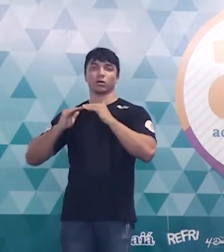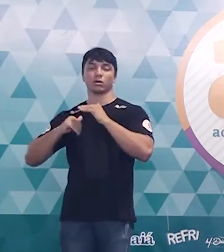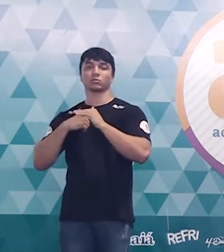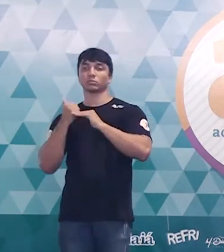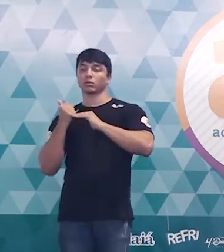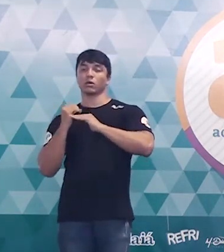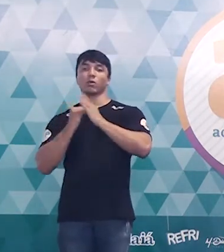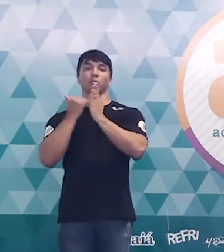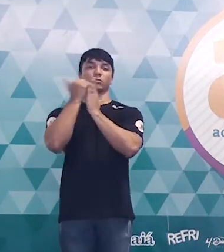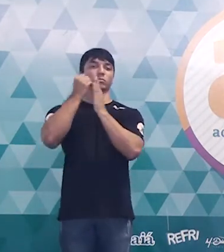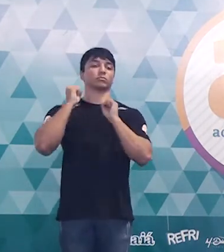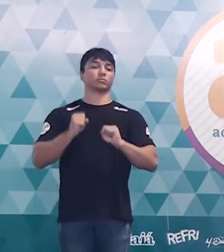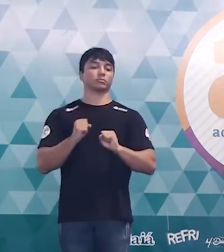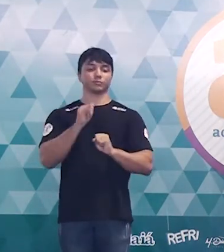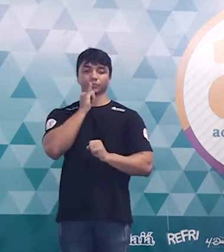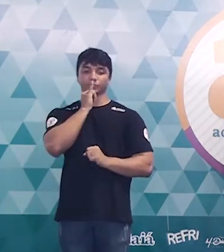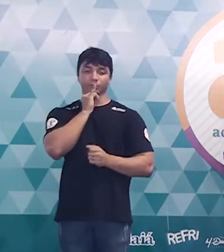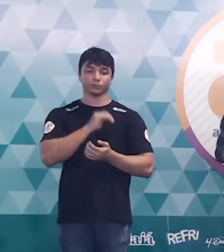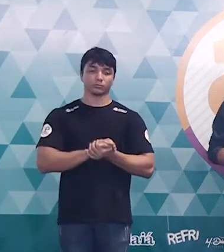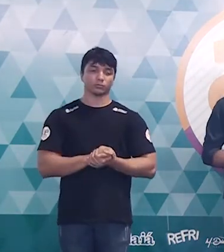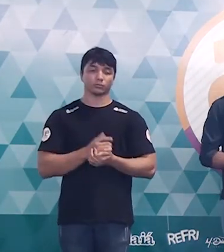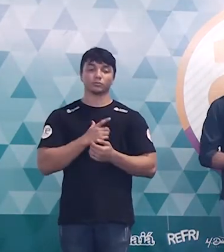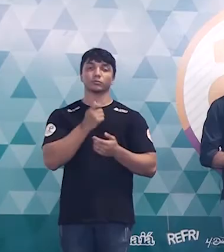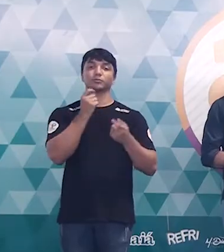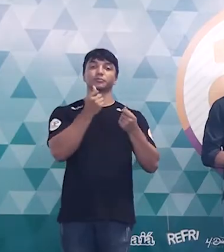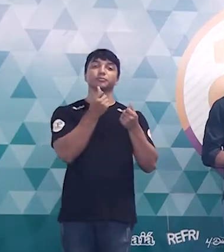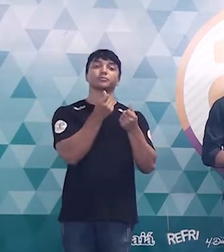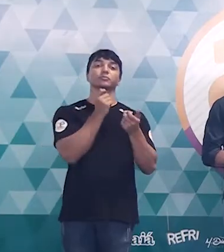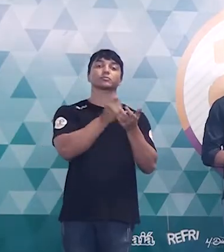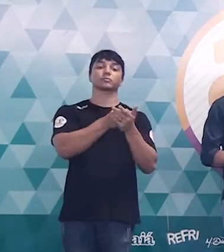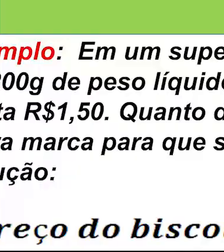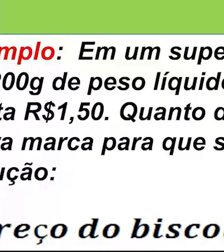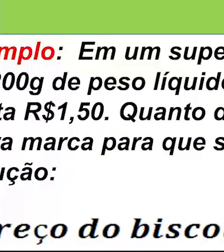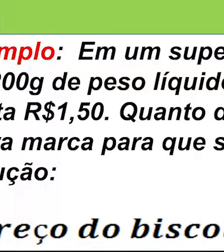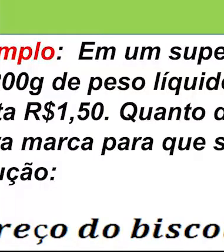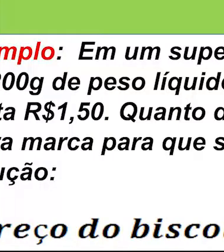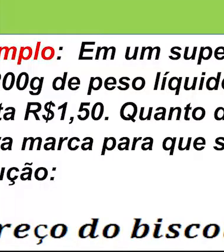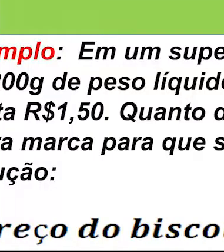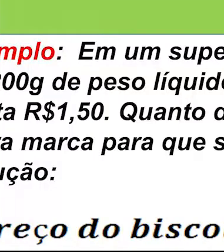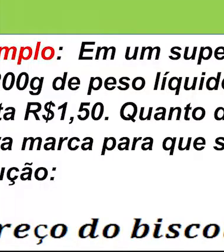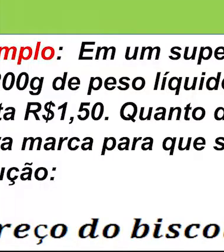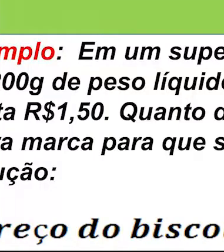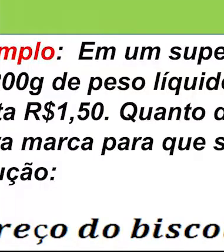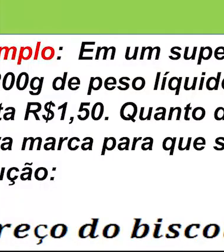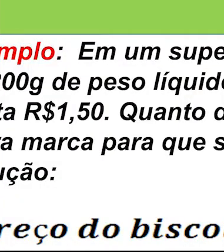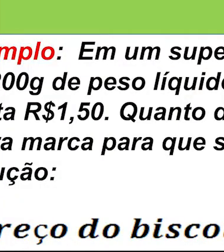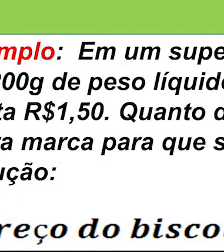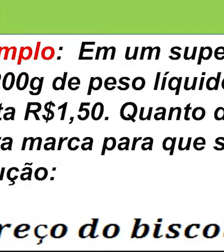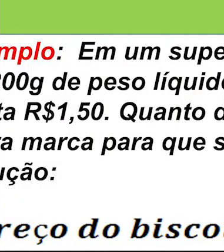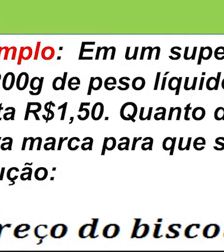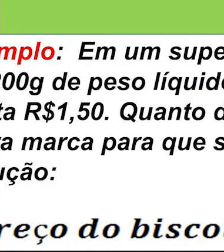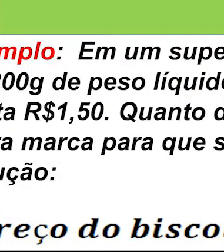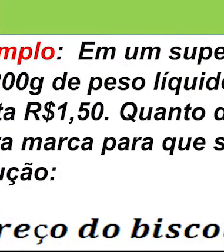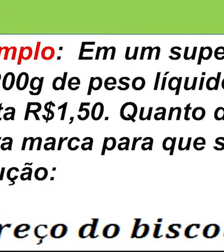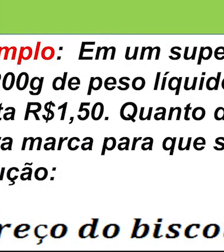assim, Cancão? Olha só. Preço do biscoito dividido pelo peso da embalagem. Na situação